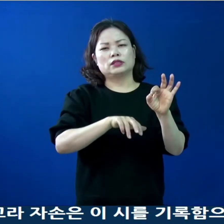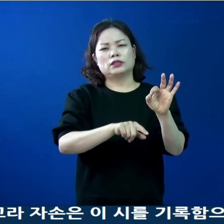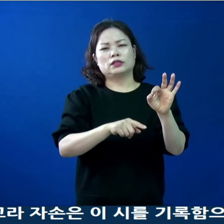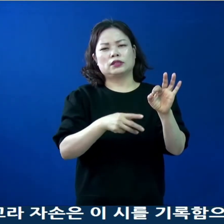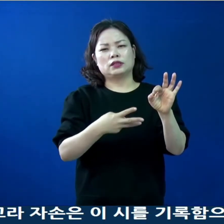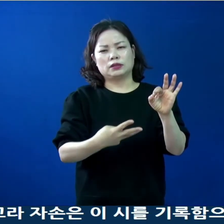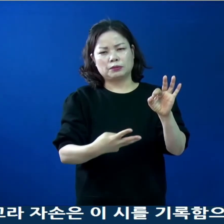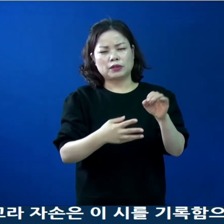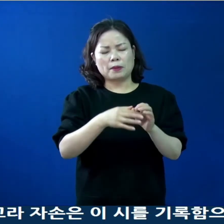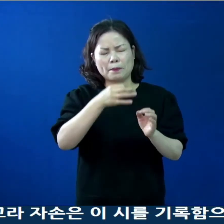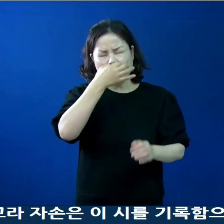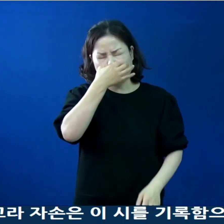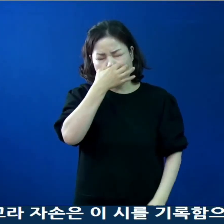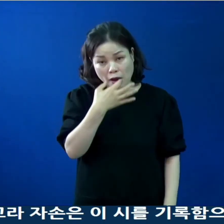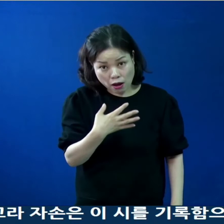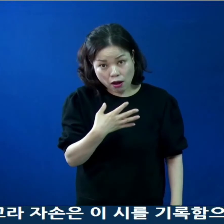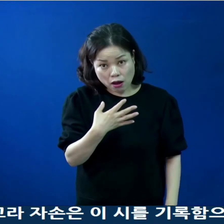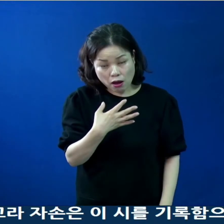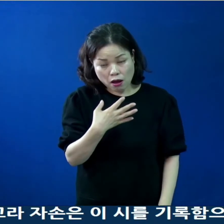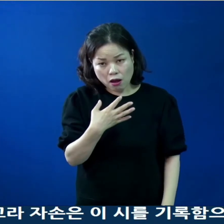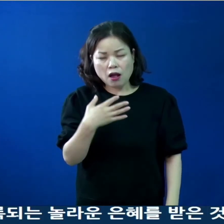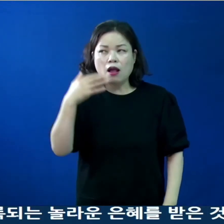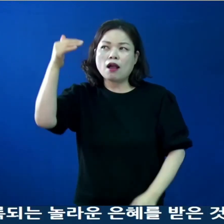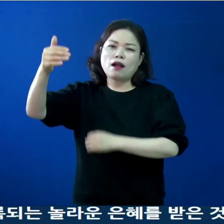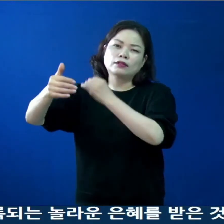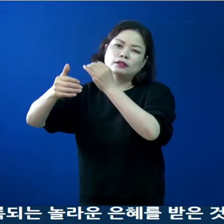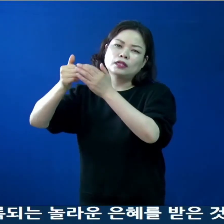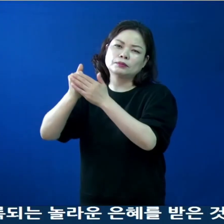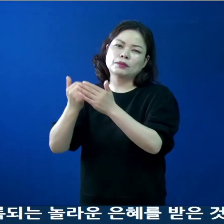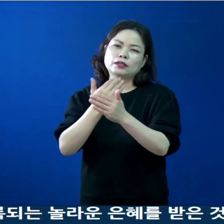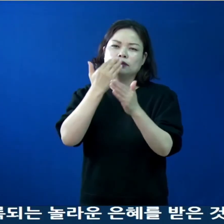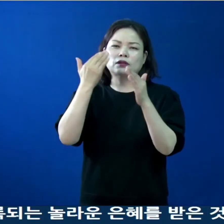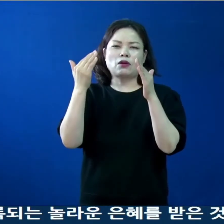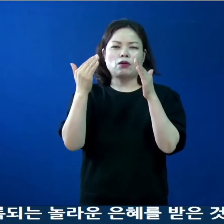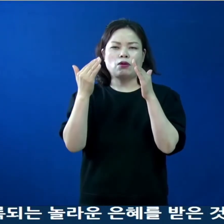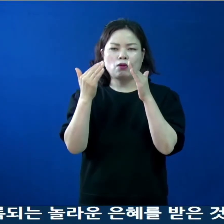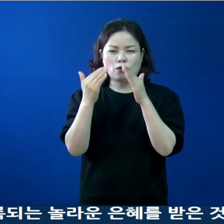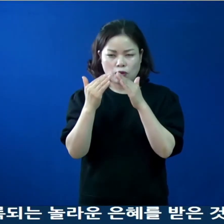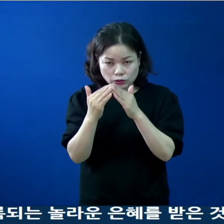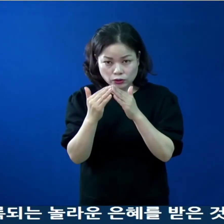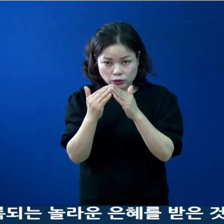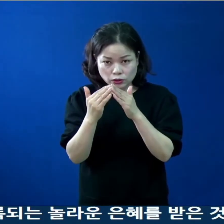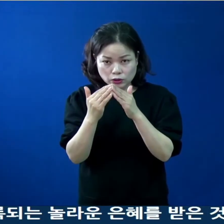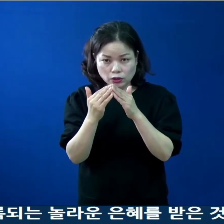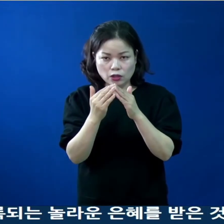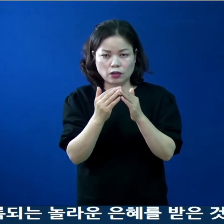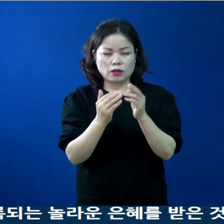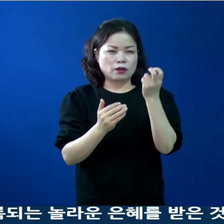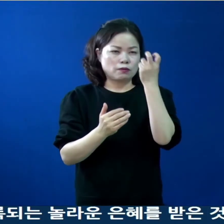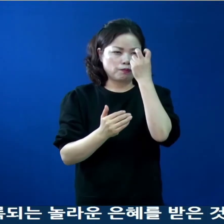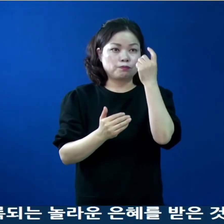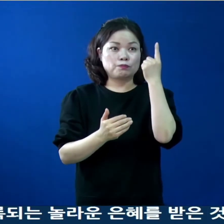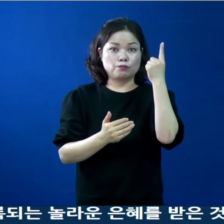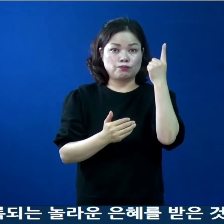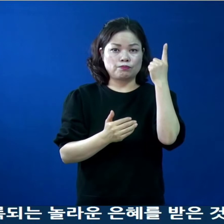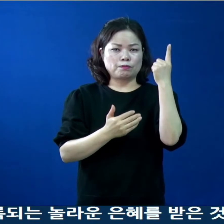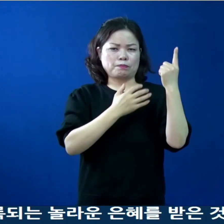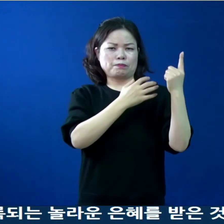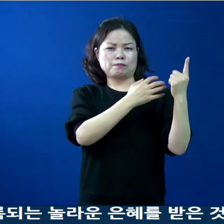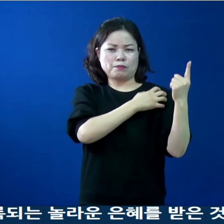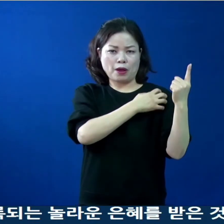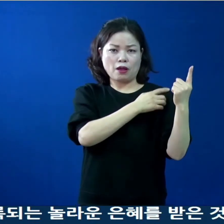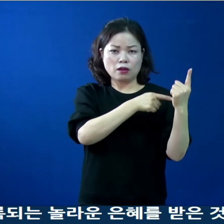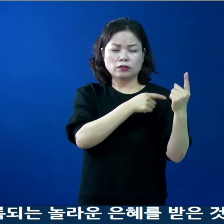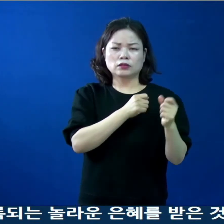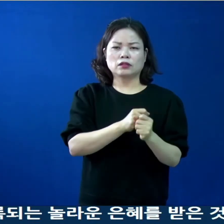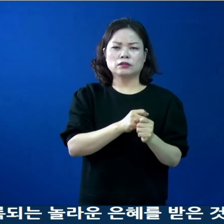고되고 힘들었지만 하나님의 성전 문지기로 섬길 수 있다는 것 자체가 그들에게는 엄청난